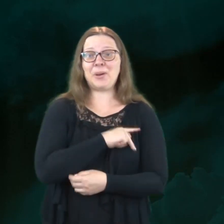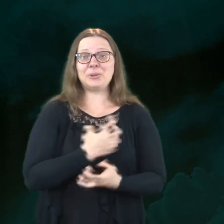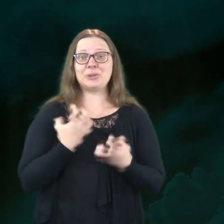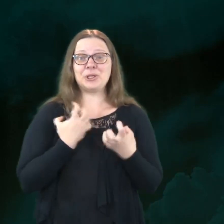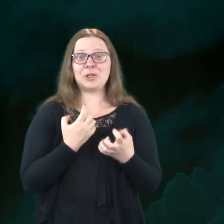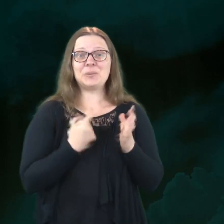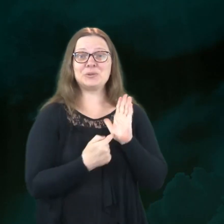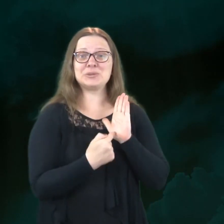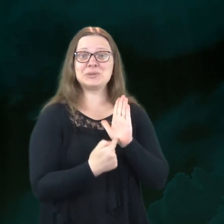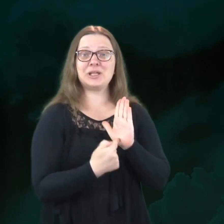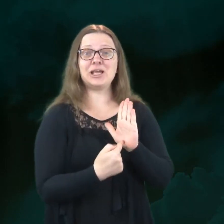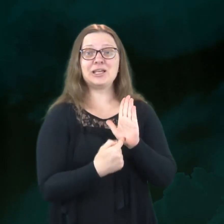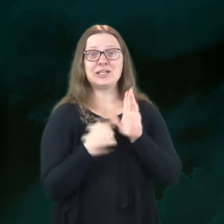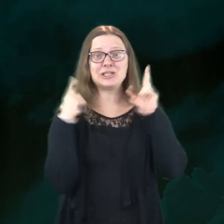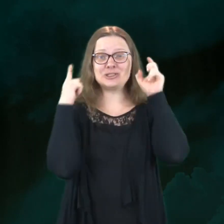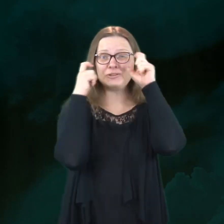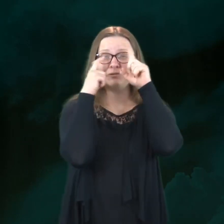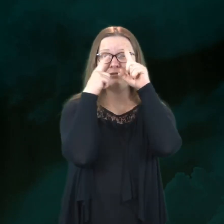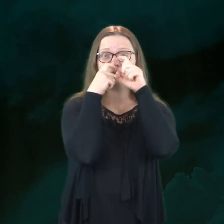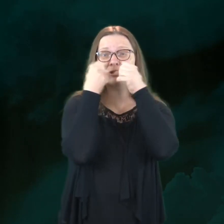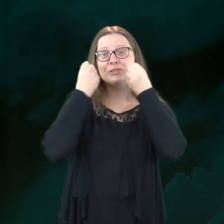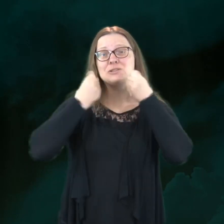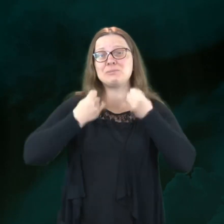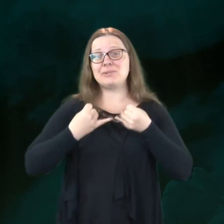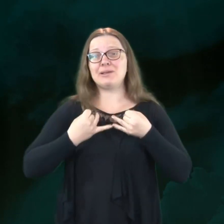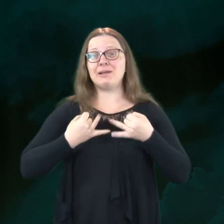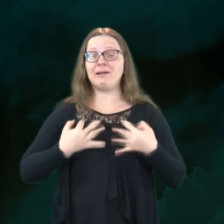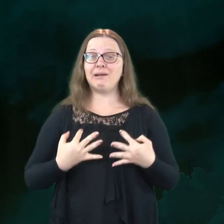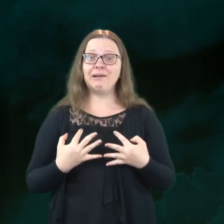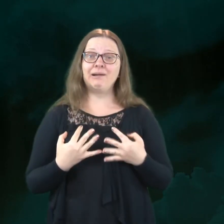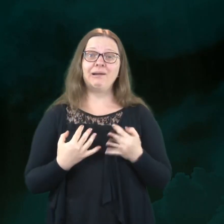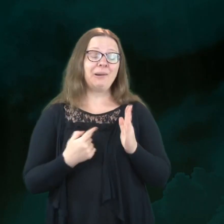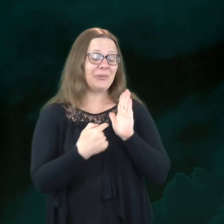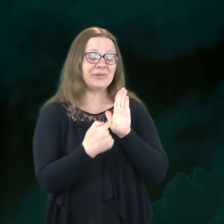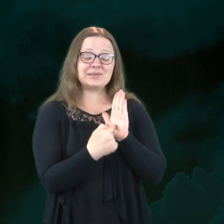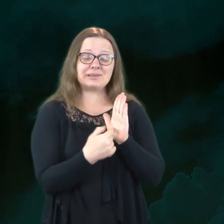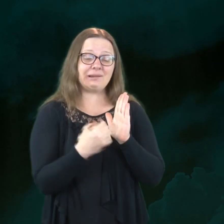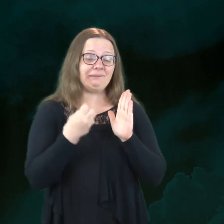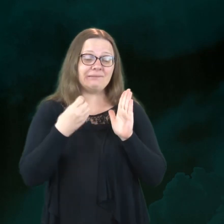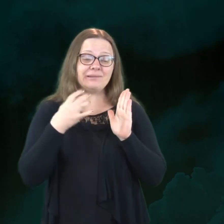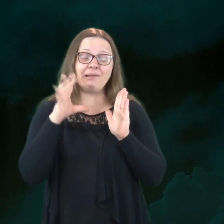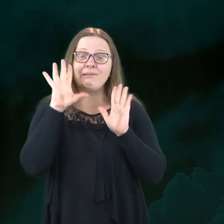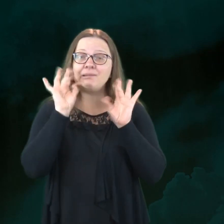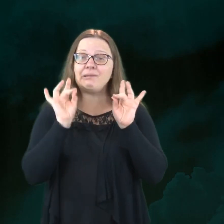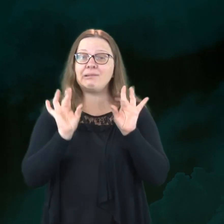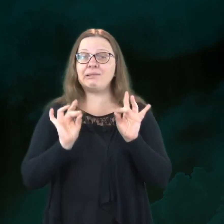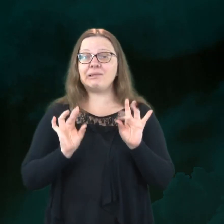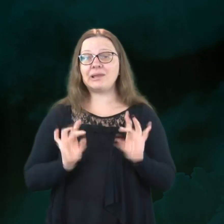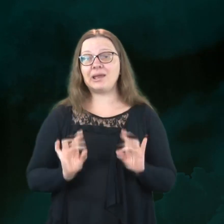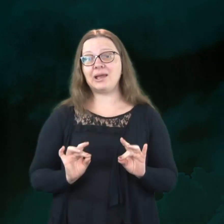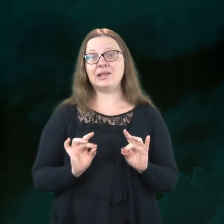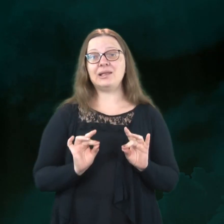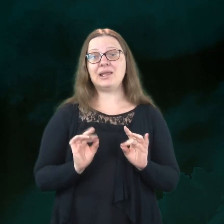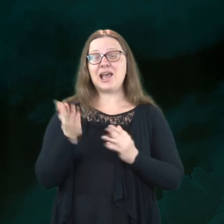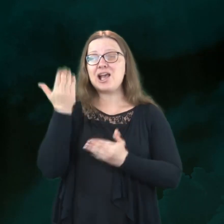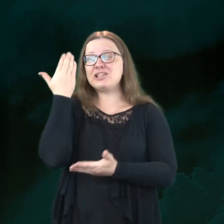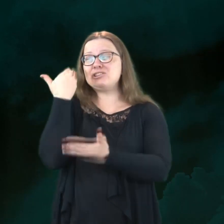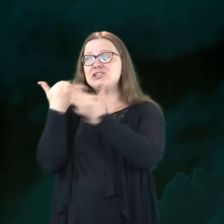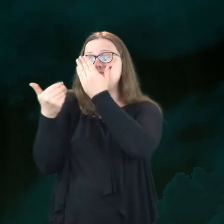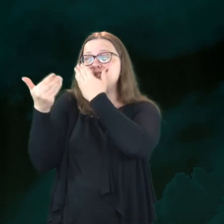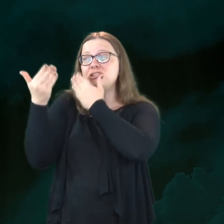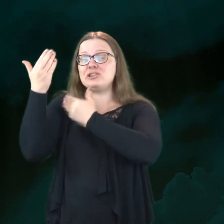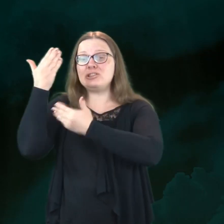que às vezes é difícil de expressar, é difícil de mostrar dado ao ambiente em que eles viviam,